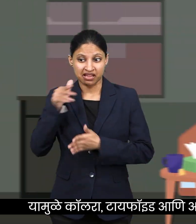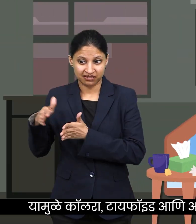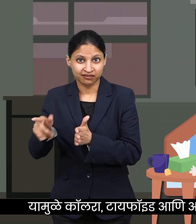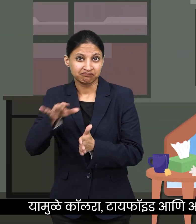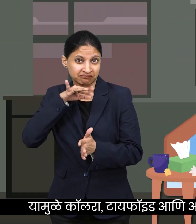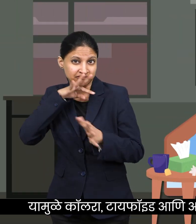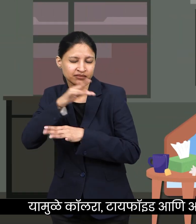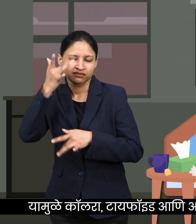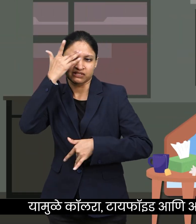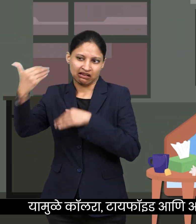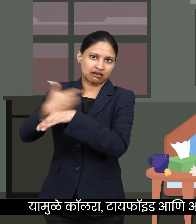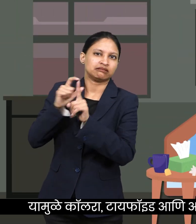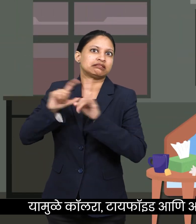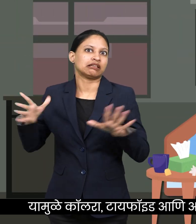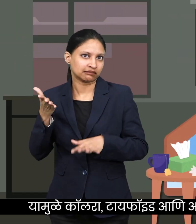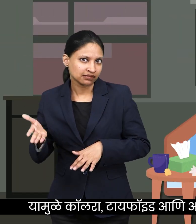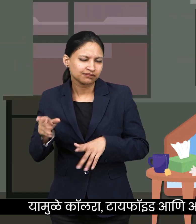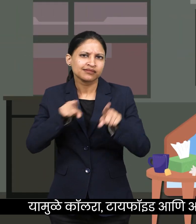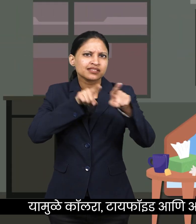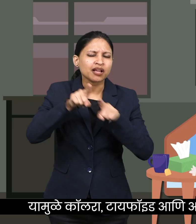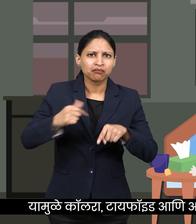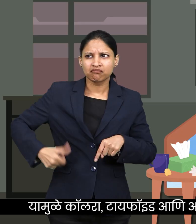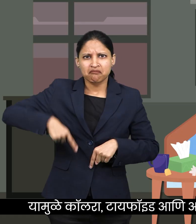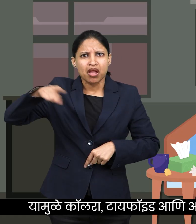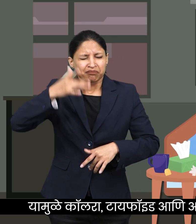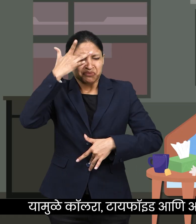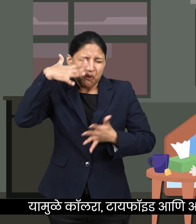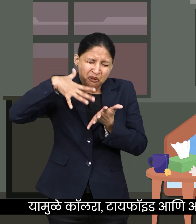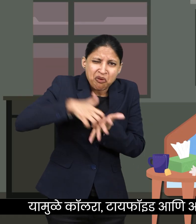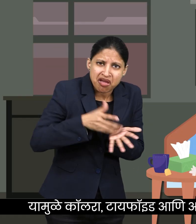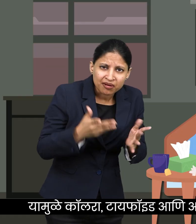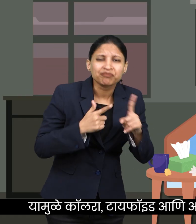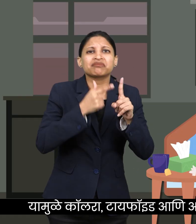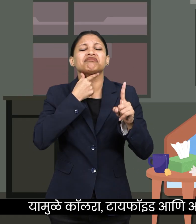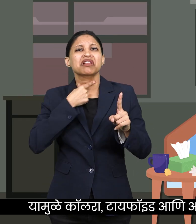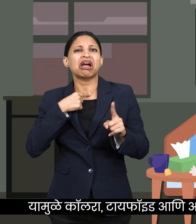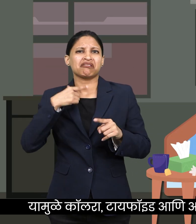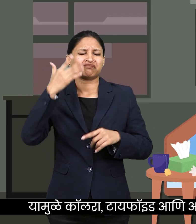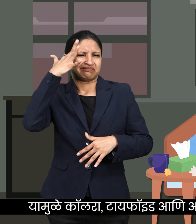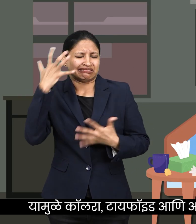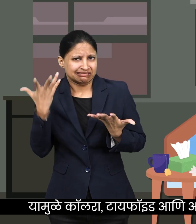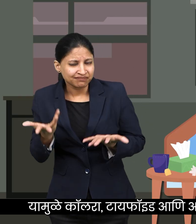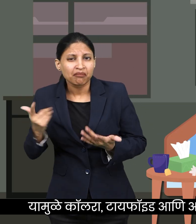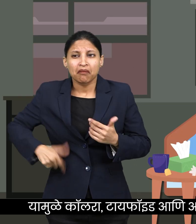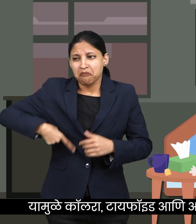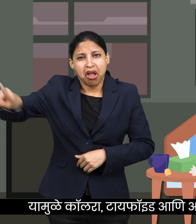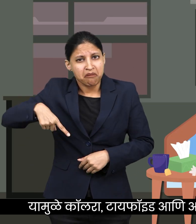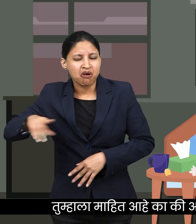यामुळे कॉलरा, टायफॉइड आणि अतिसार यांसारखे गंभीर आजार होऊ शकतात.